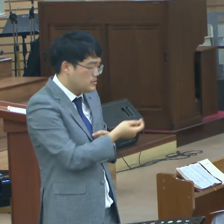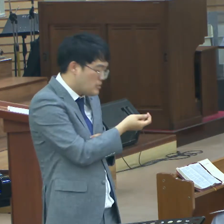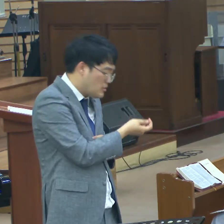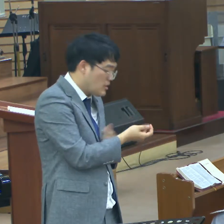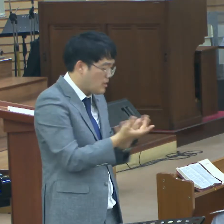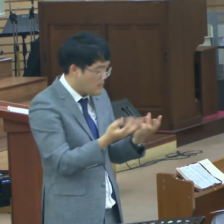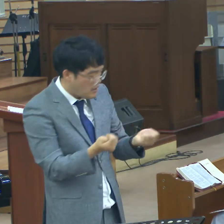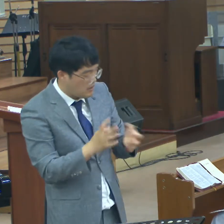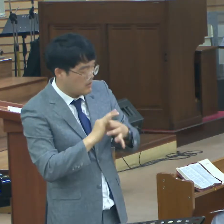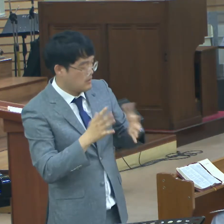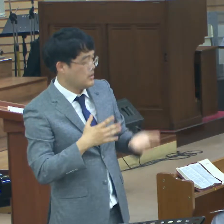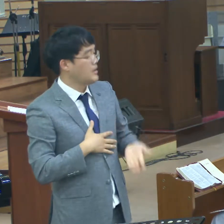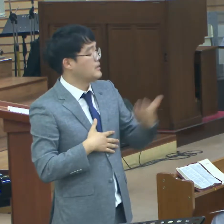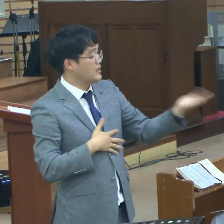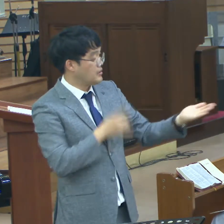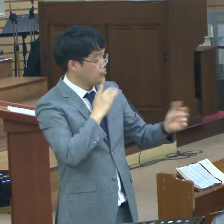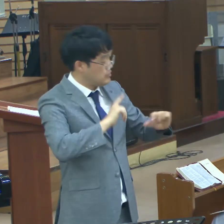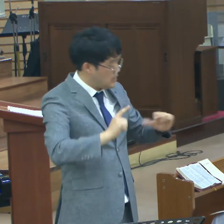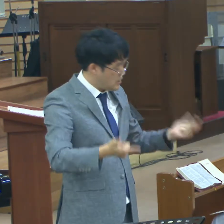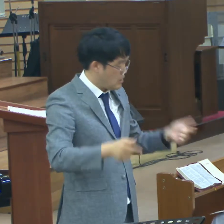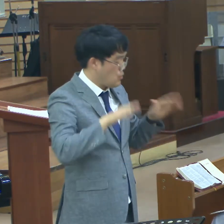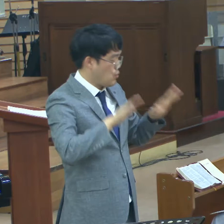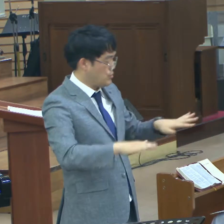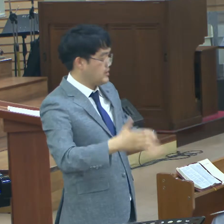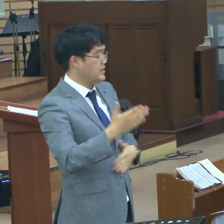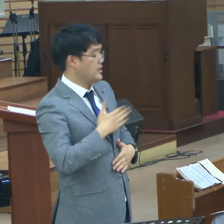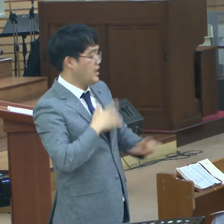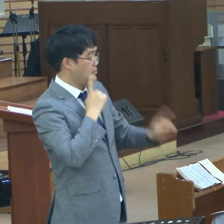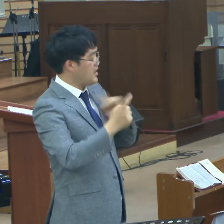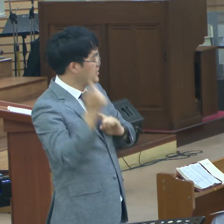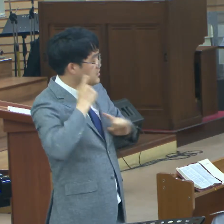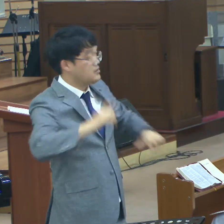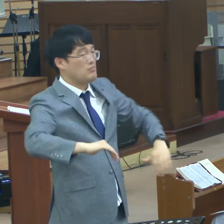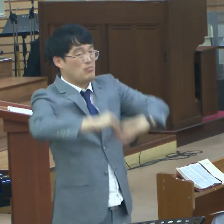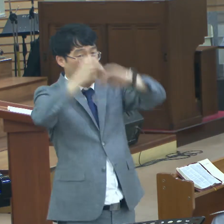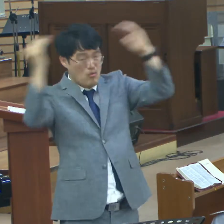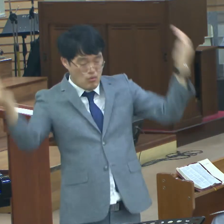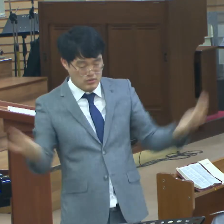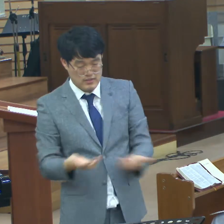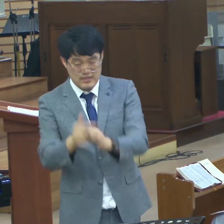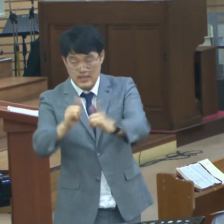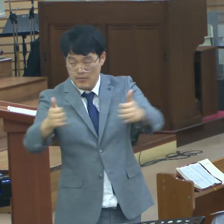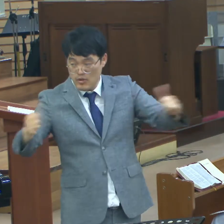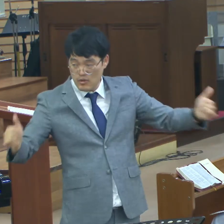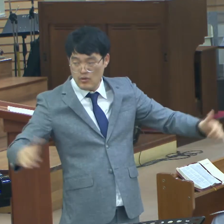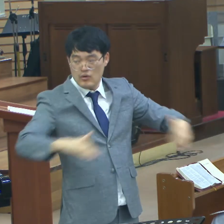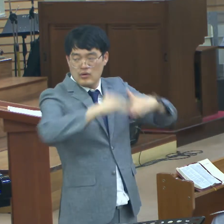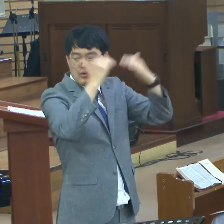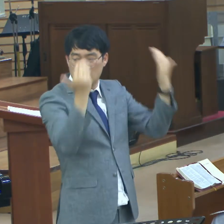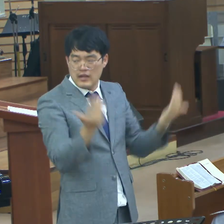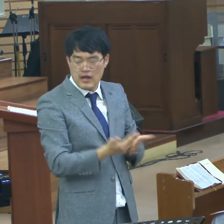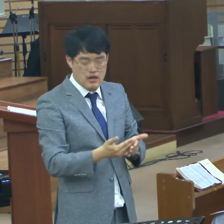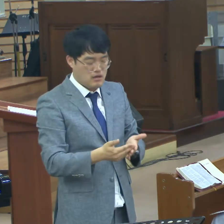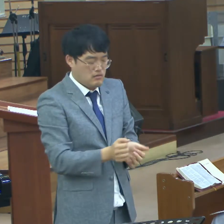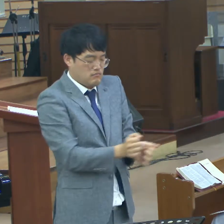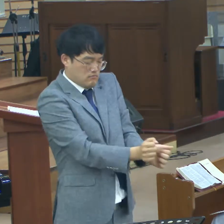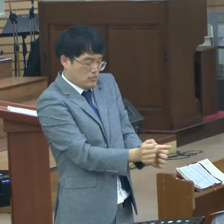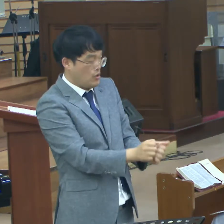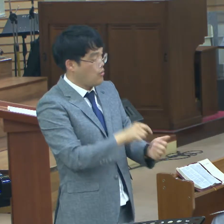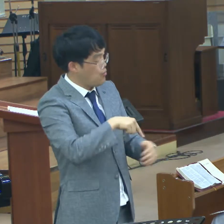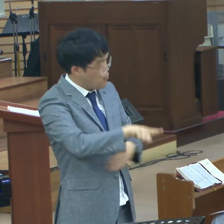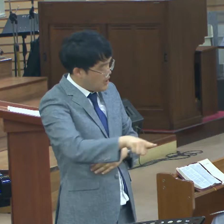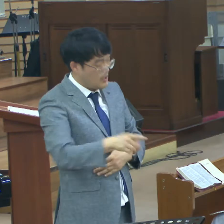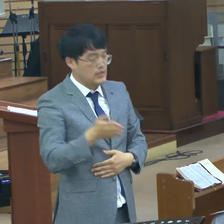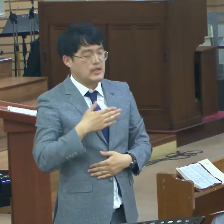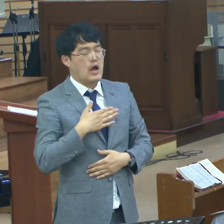적으나 많으나 당신뿐 아니라 오늘 내 말을 듣는 모든 사람도 이렇게 결박하는 것 외에는 나와